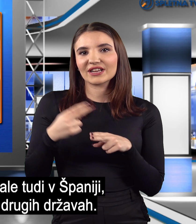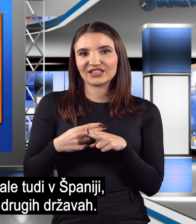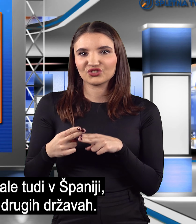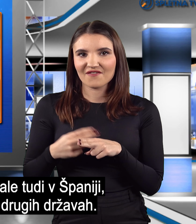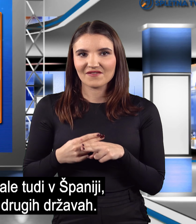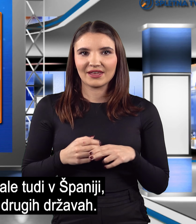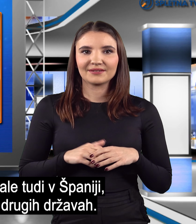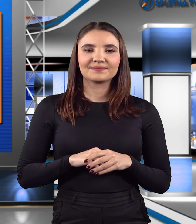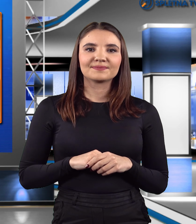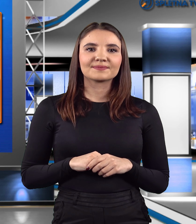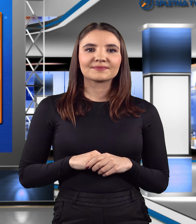drugih državah.